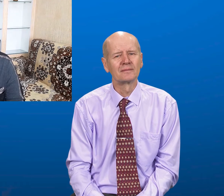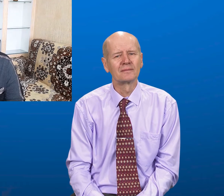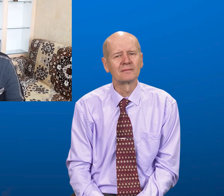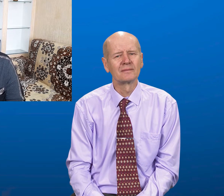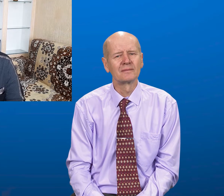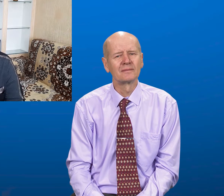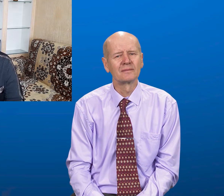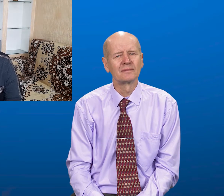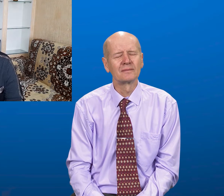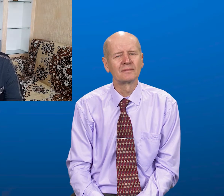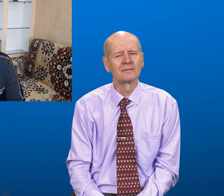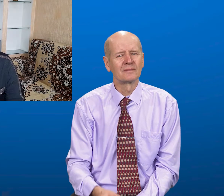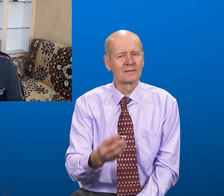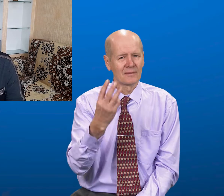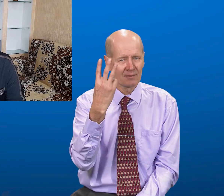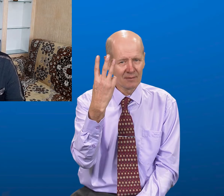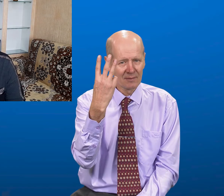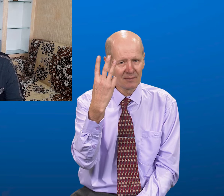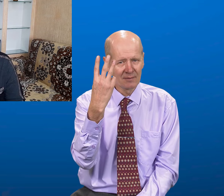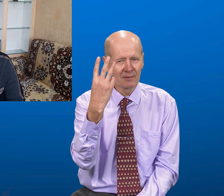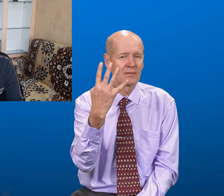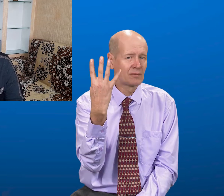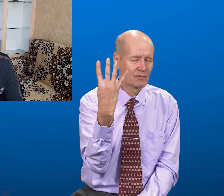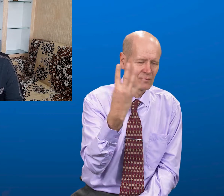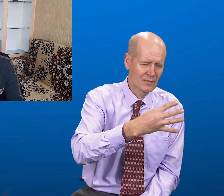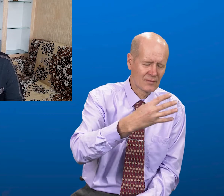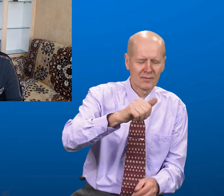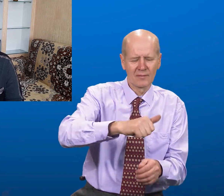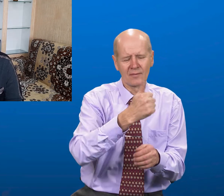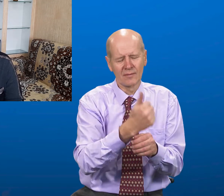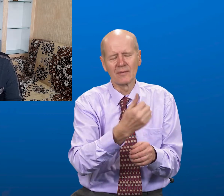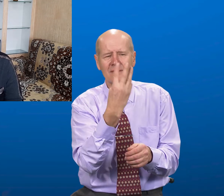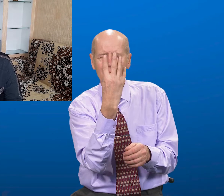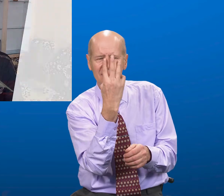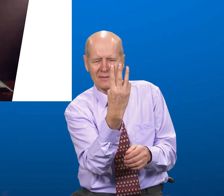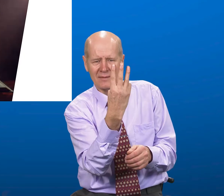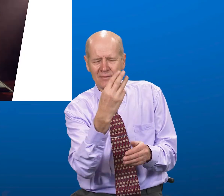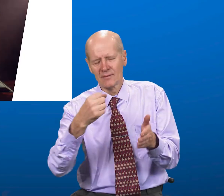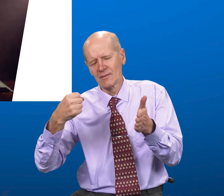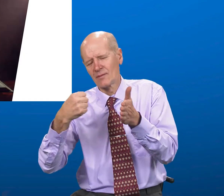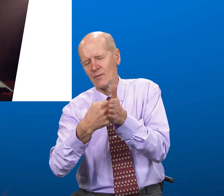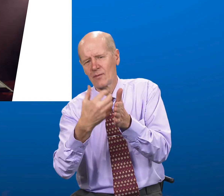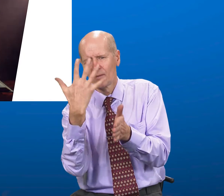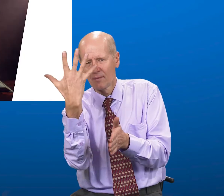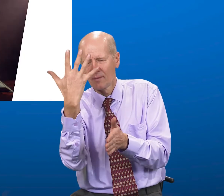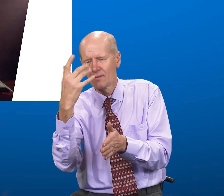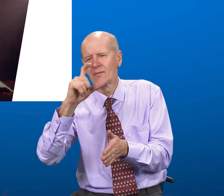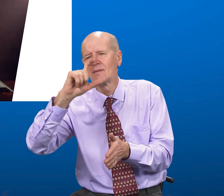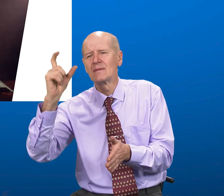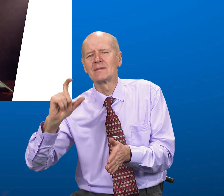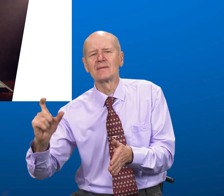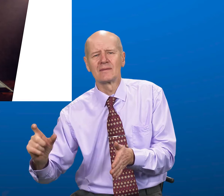5. Прочитайте, пожалуйста, их также самостоятельно и ответьте на следующие вопросы. Как можно приготовить